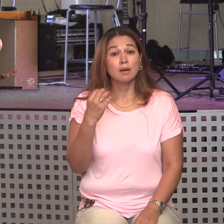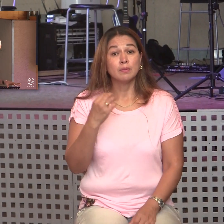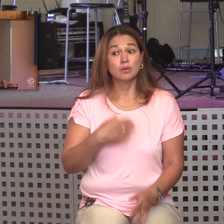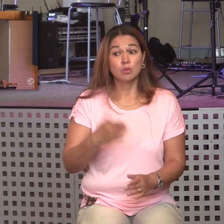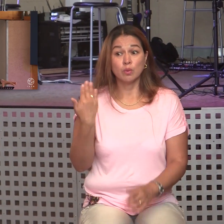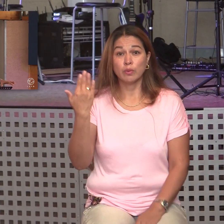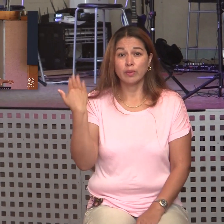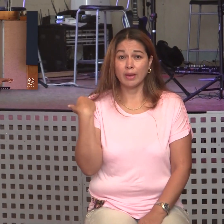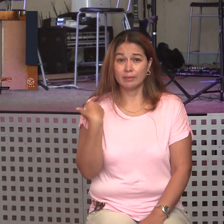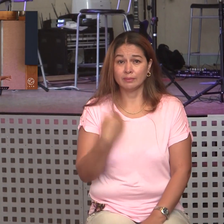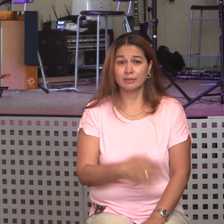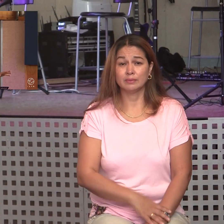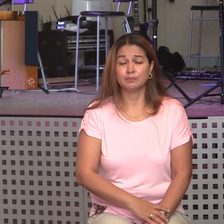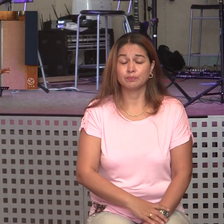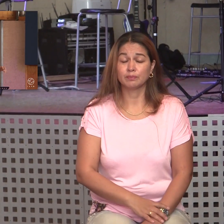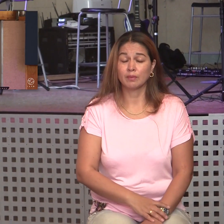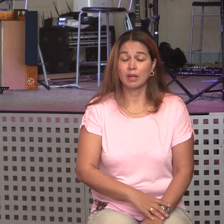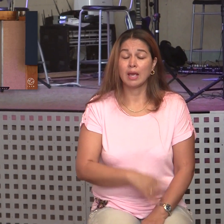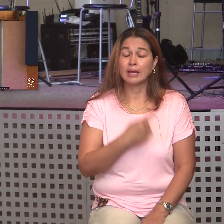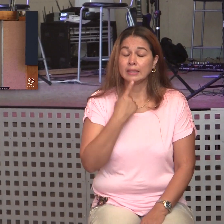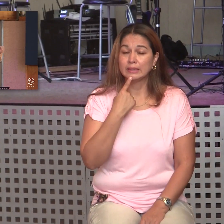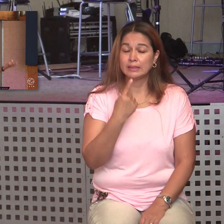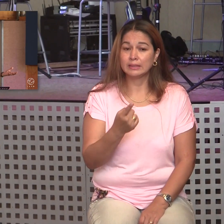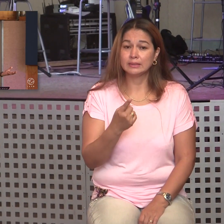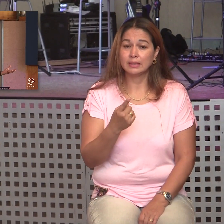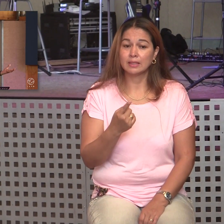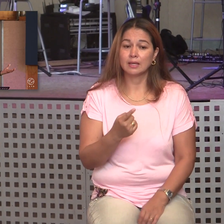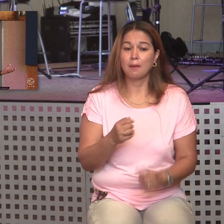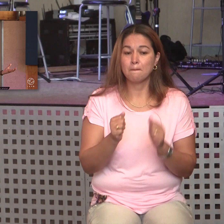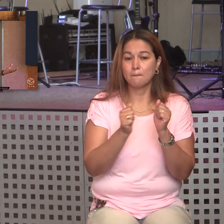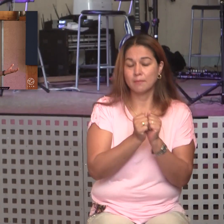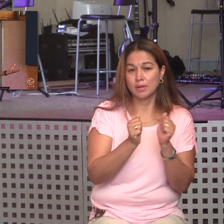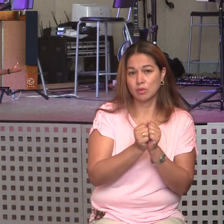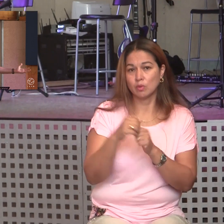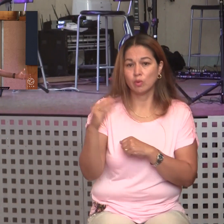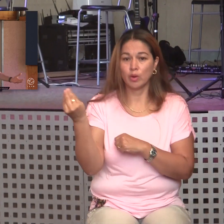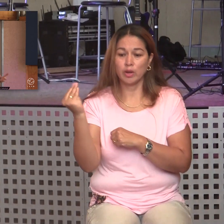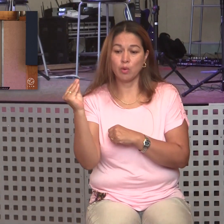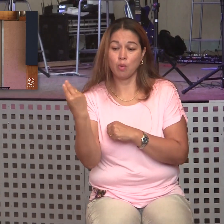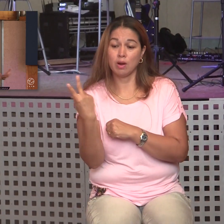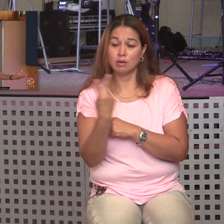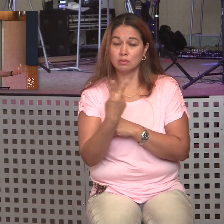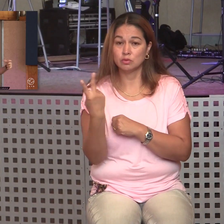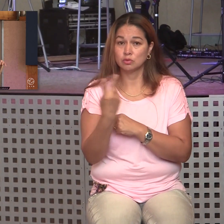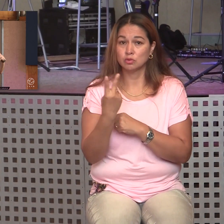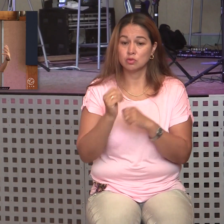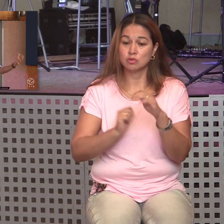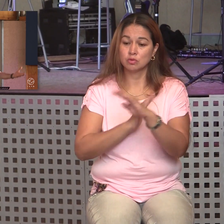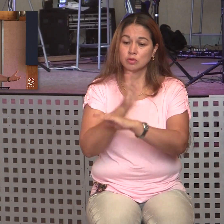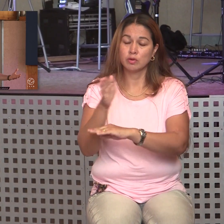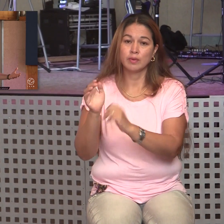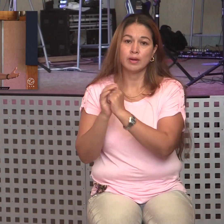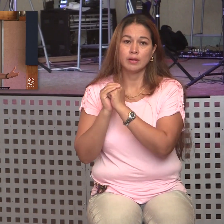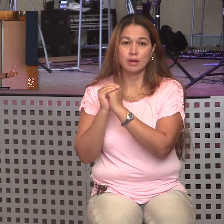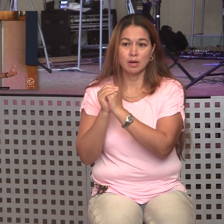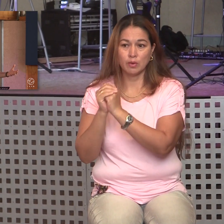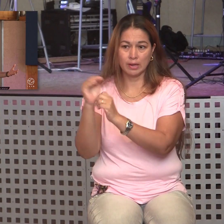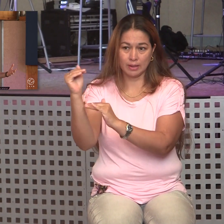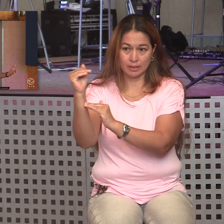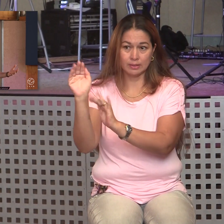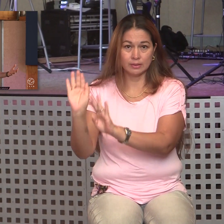donde Pedro y Juan van a orar, como esta semana, aquí a orar, al templo.